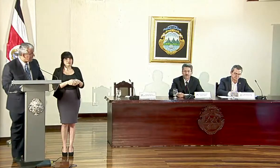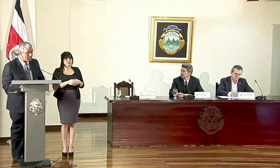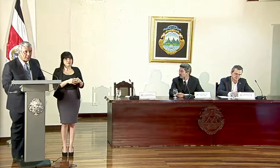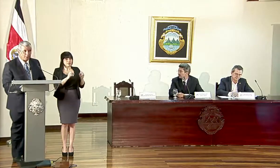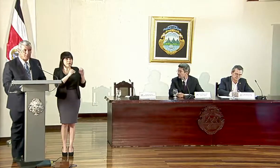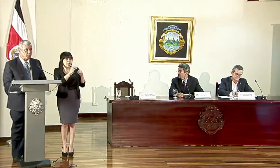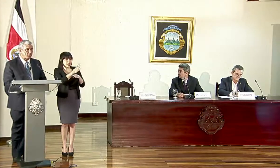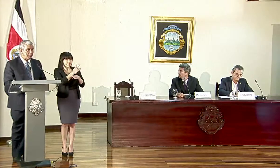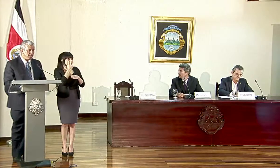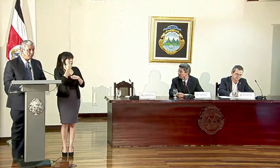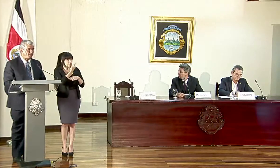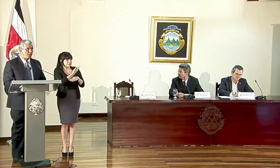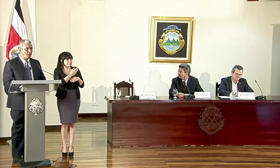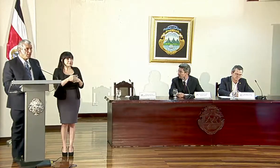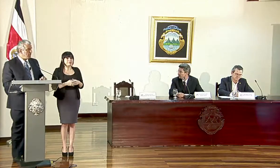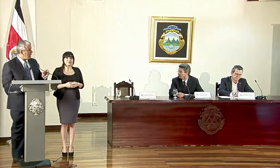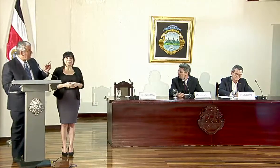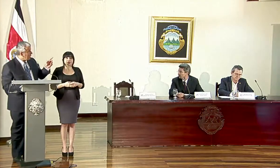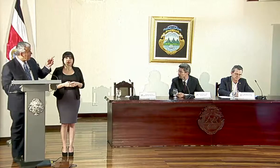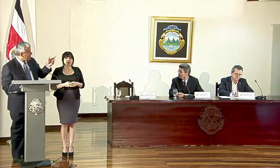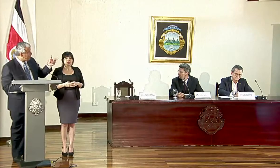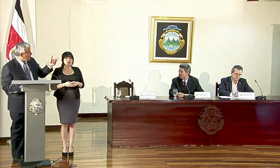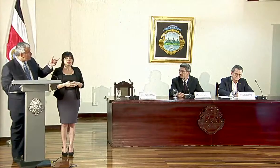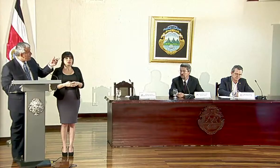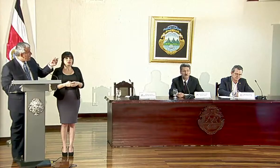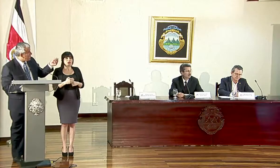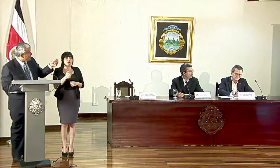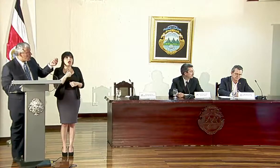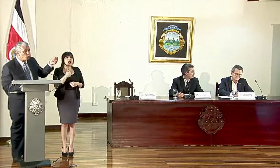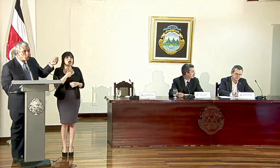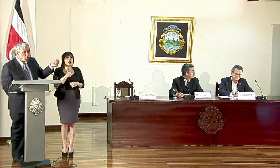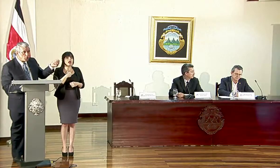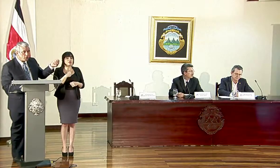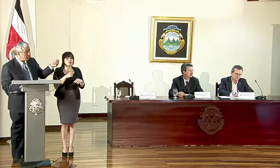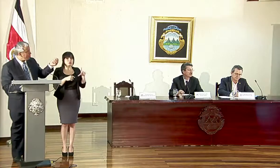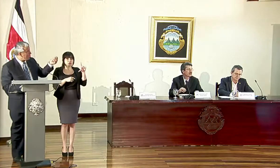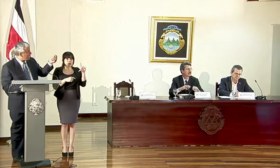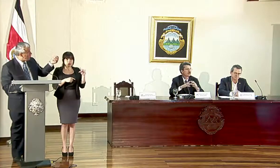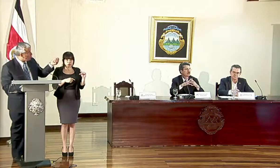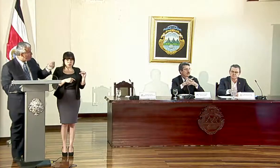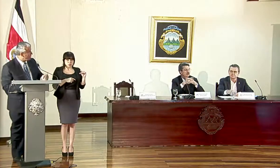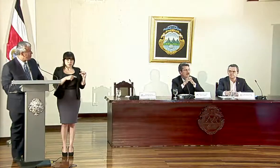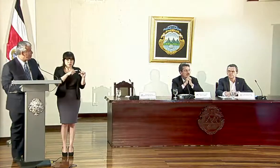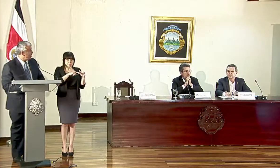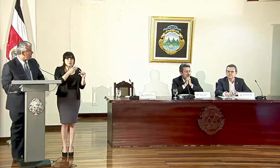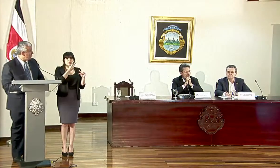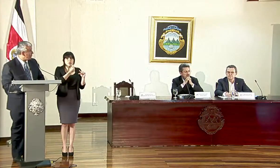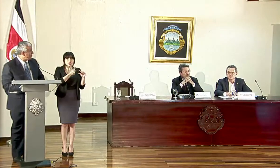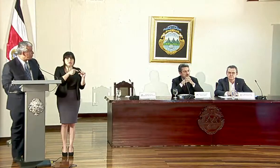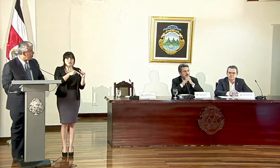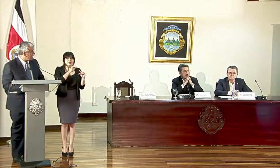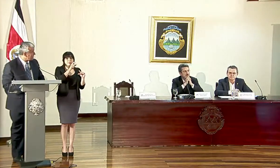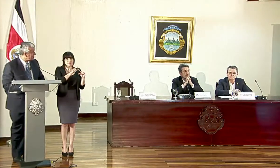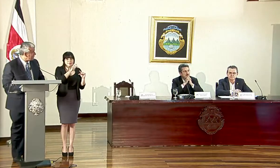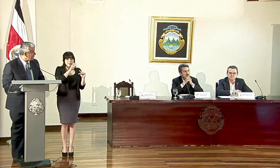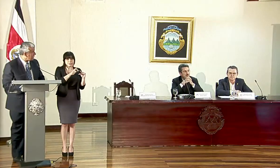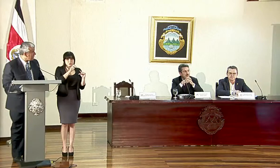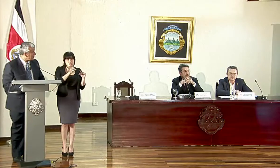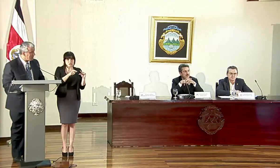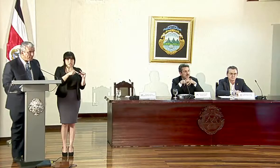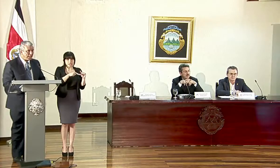en esta lámina que tenemos expuesta acá, hay una reducción en el número de